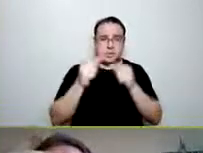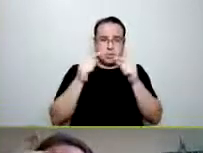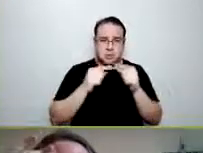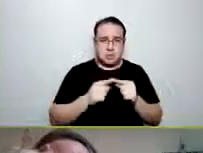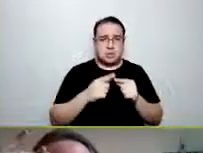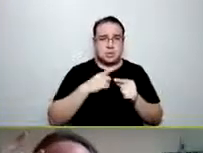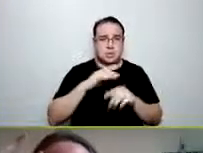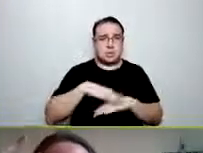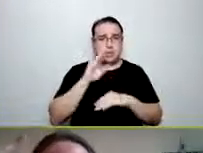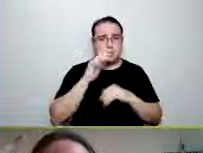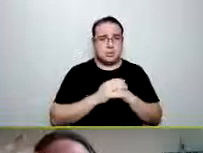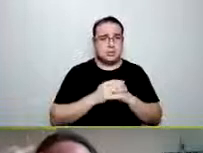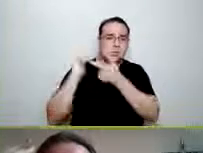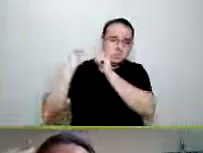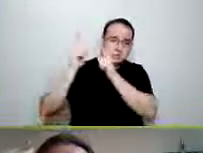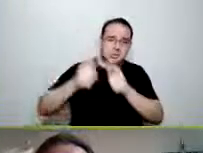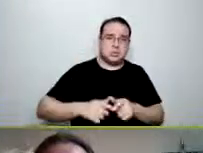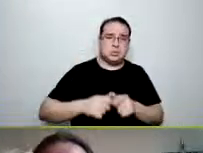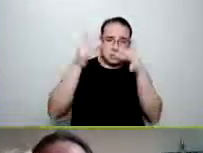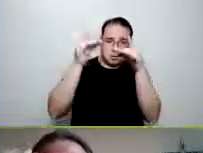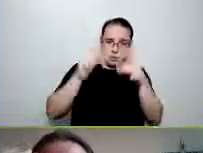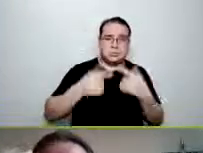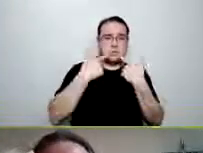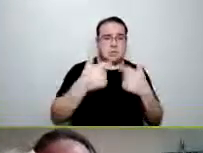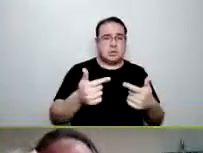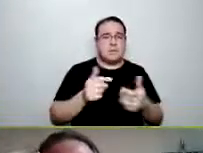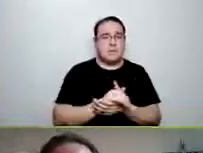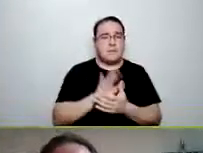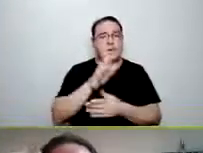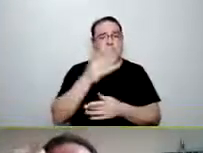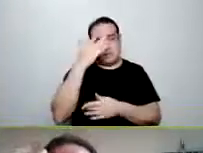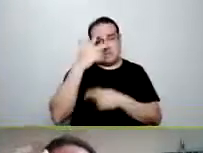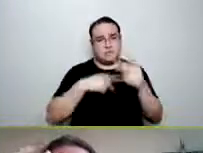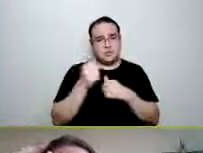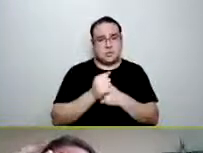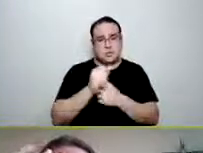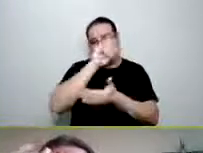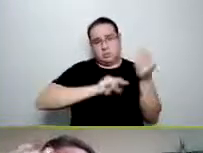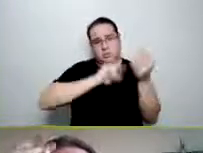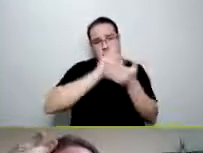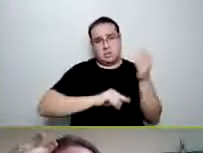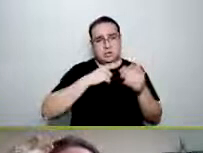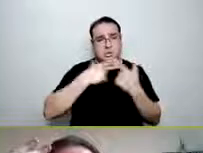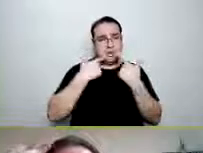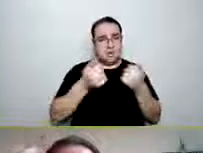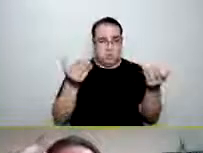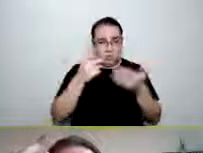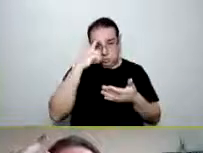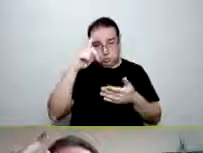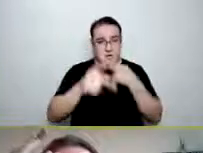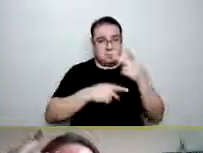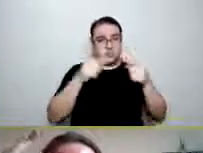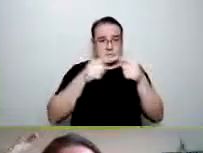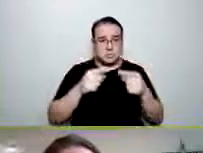né, tradicional que se fazia para descrever uma língua. Mas quando a gente fala de documentar uma língua, hoje em dia nós falamos